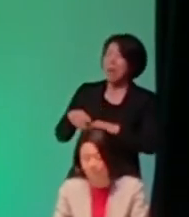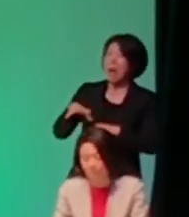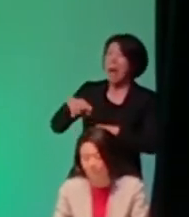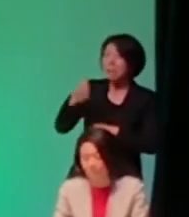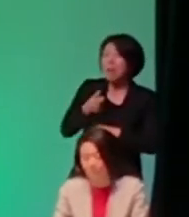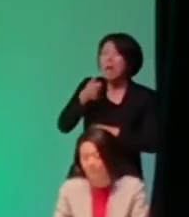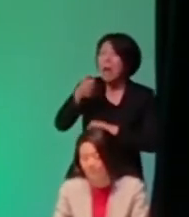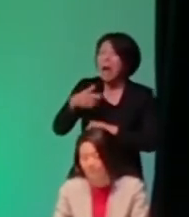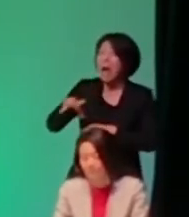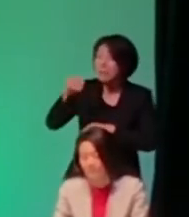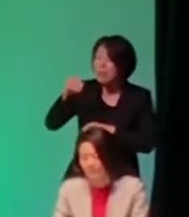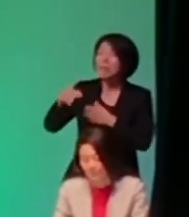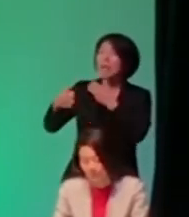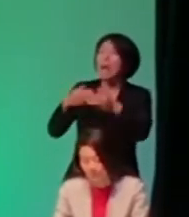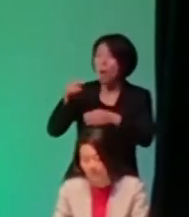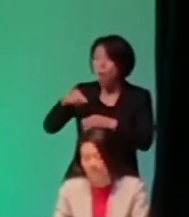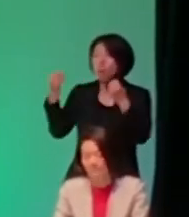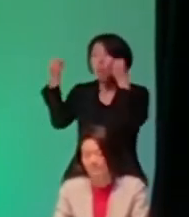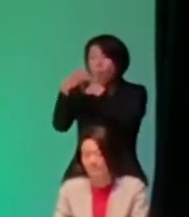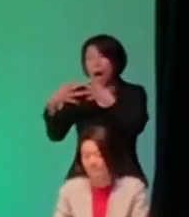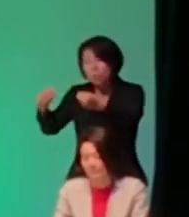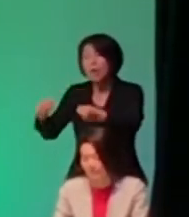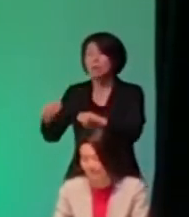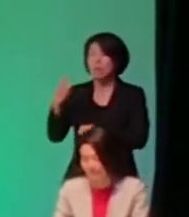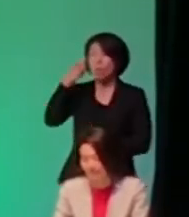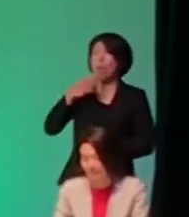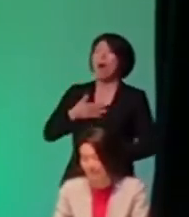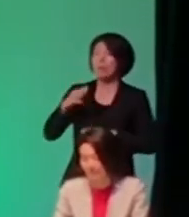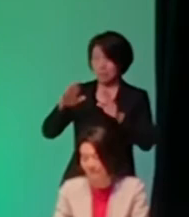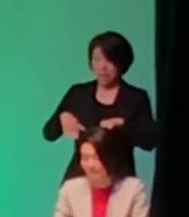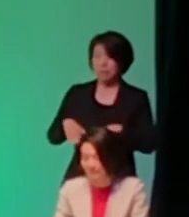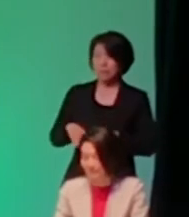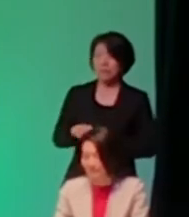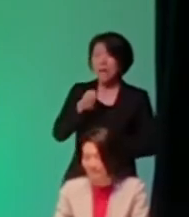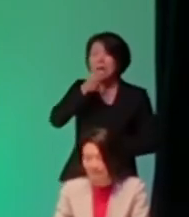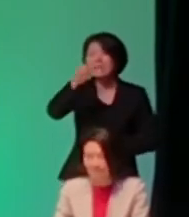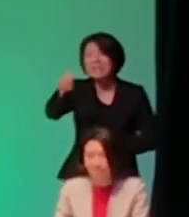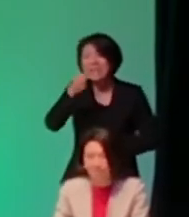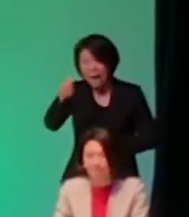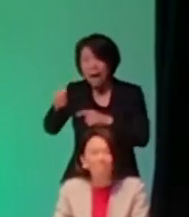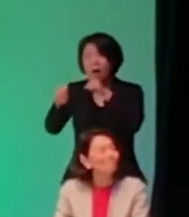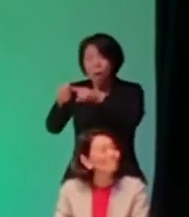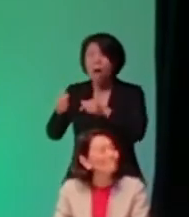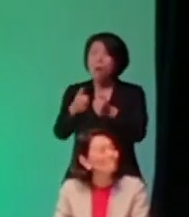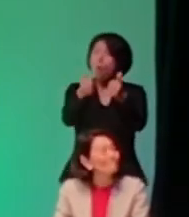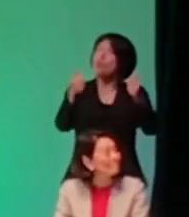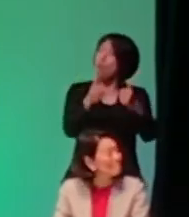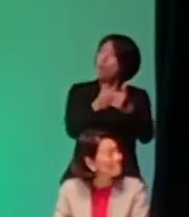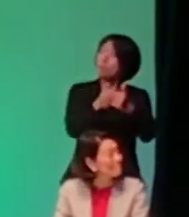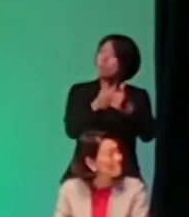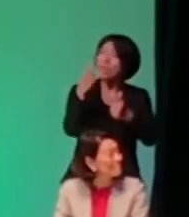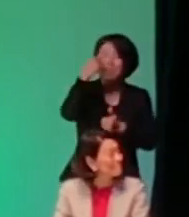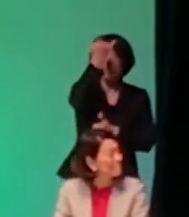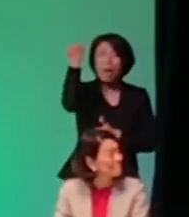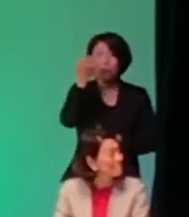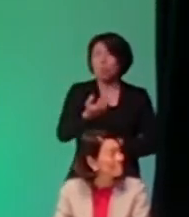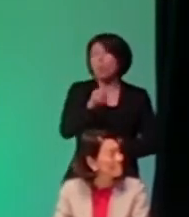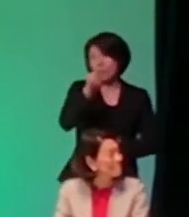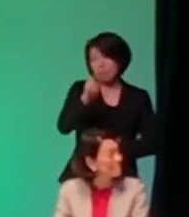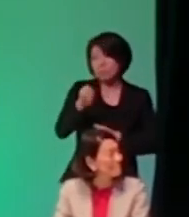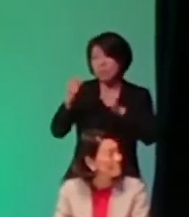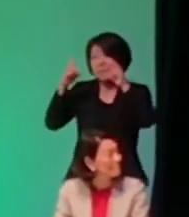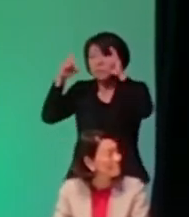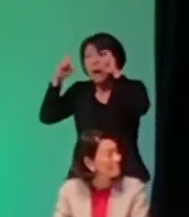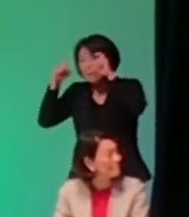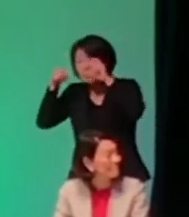っていうのはこういう間違い方をされるんだなと。だから記者はイコール男と皆さん思い込んでいるので、写真を撮ってるからも